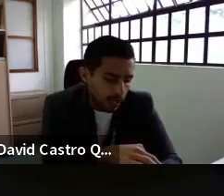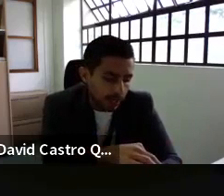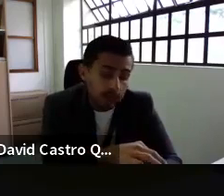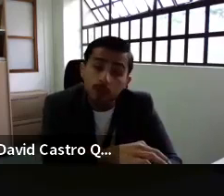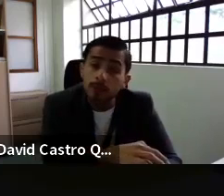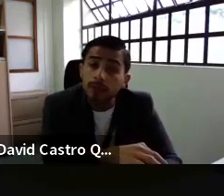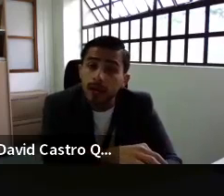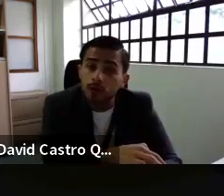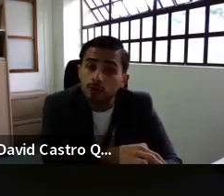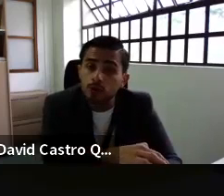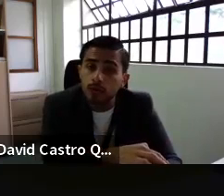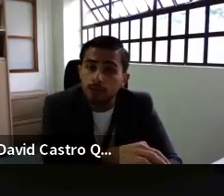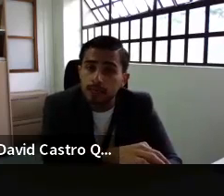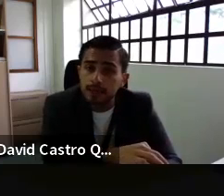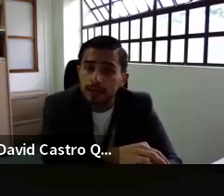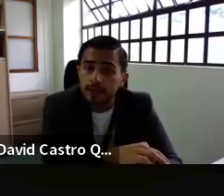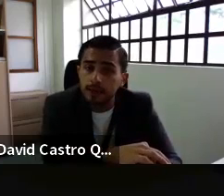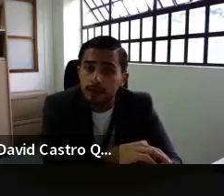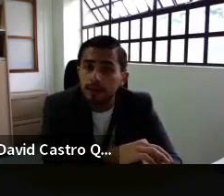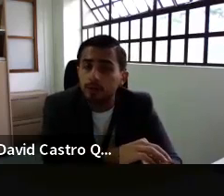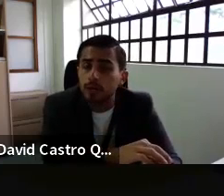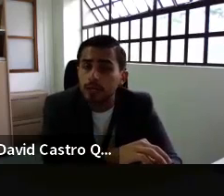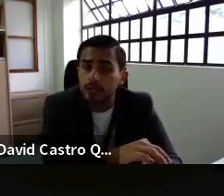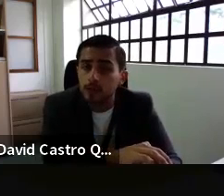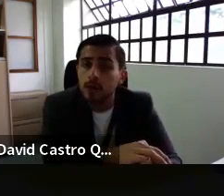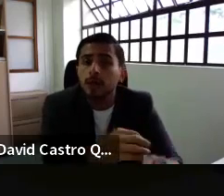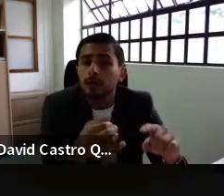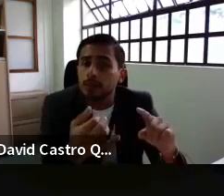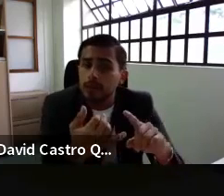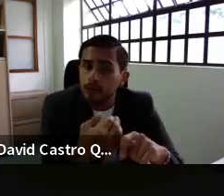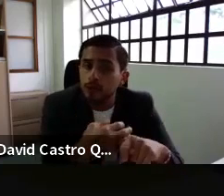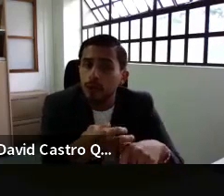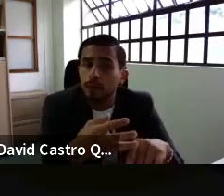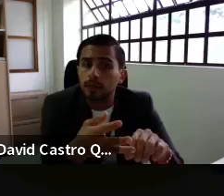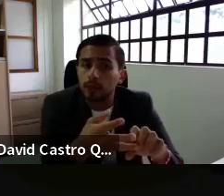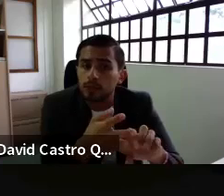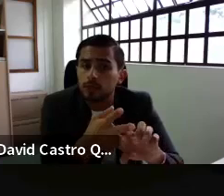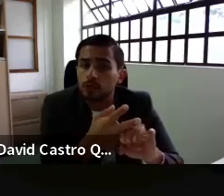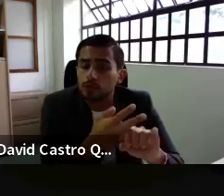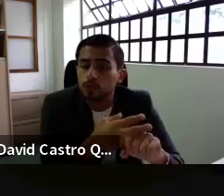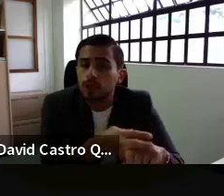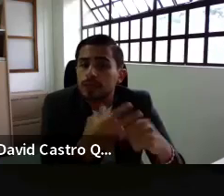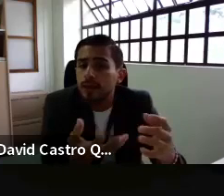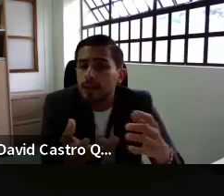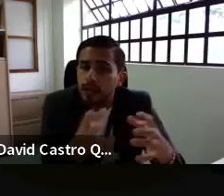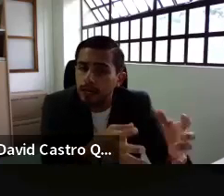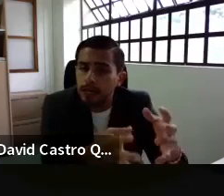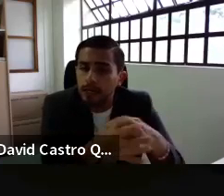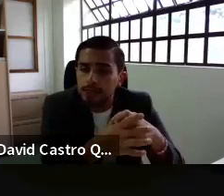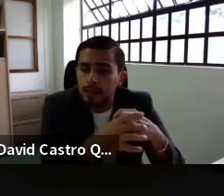sino también desde la construcción de las bases creativas a partir de un ejercicio de investigación a partir de un ejercicio de construcción de unas guías para generar estas